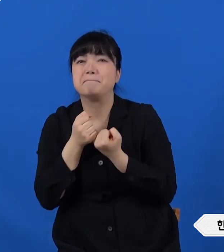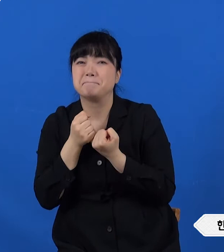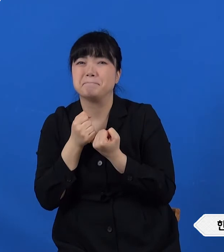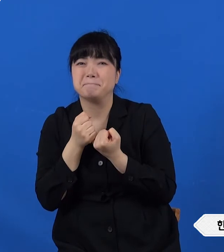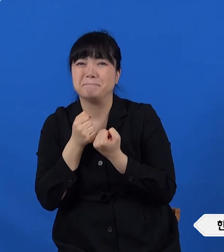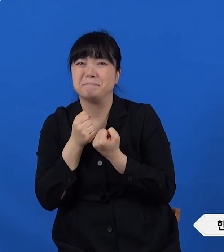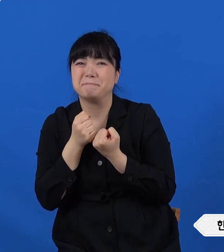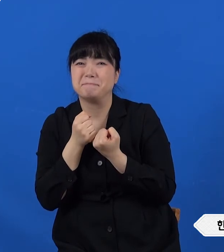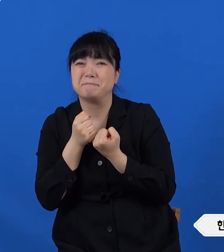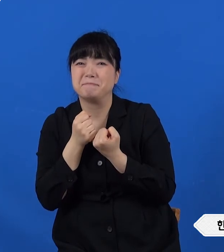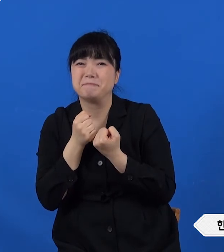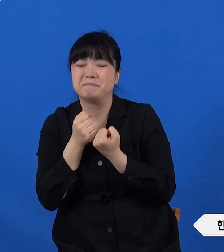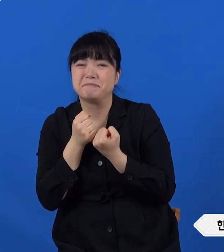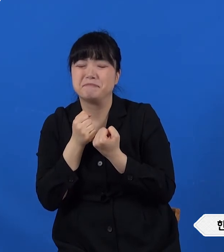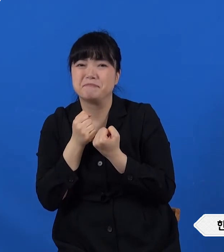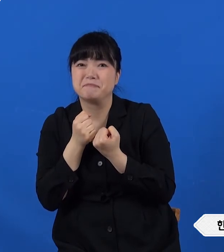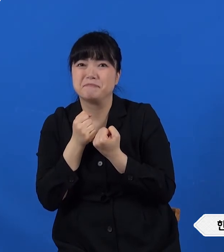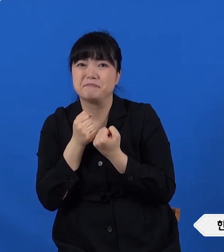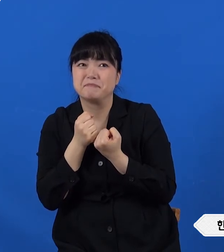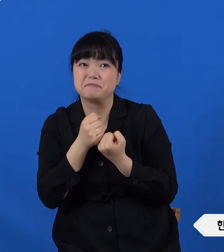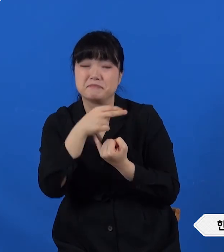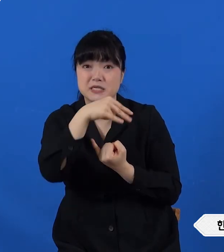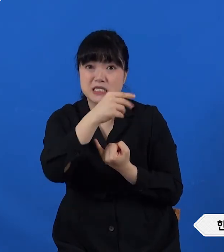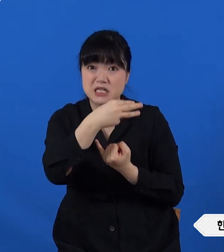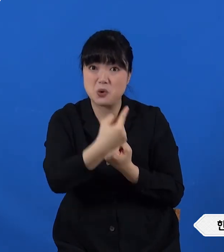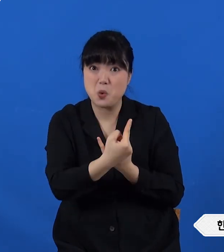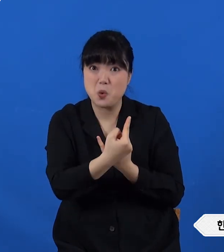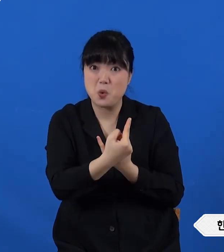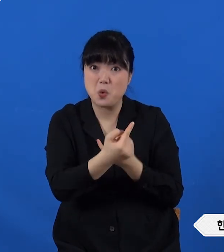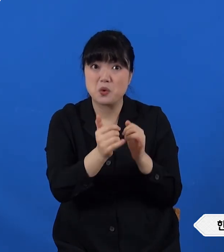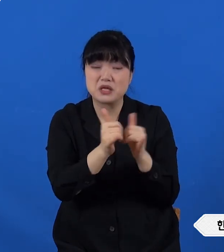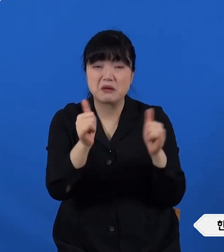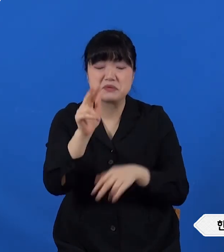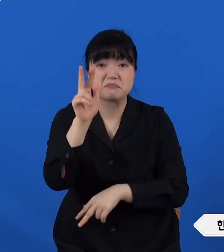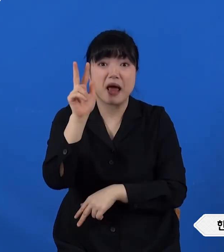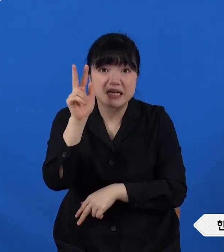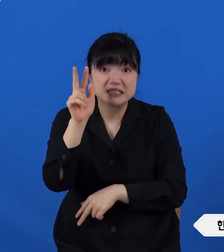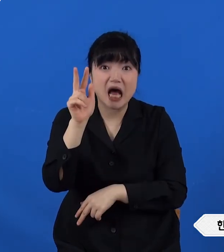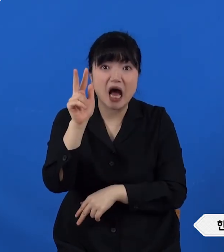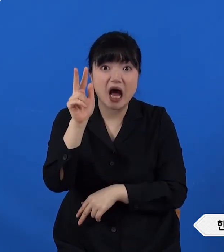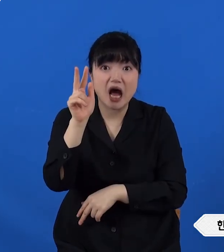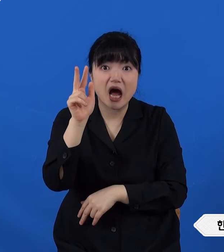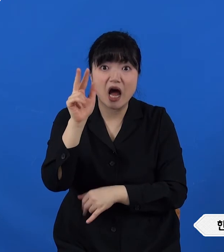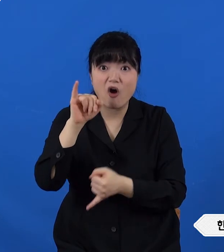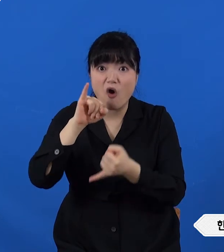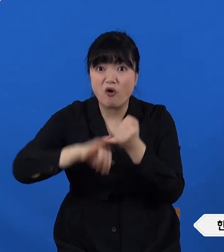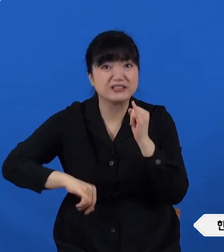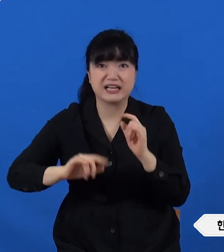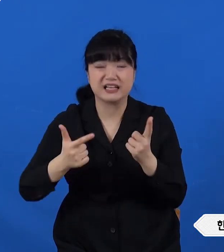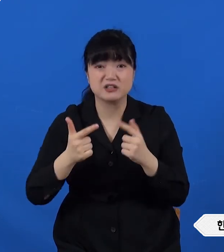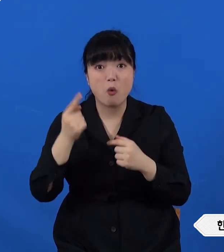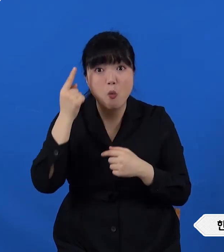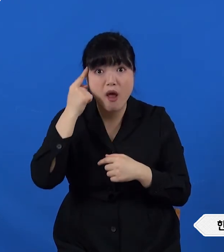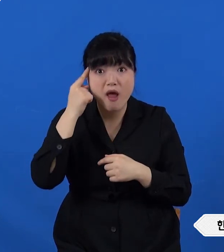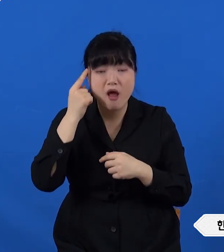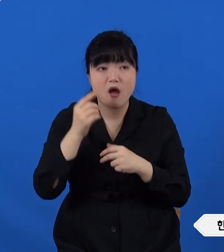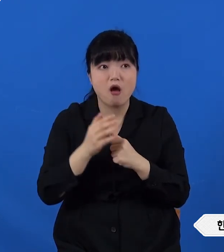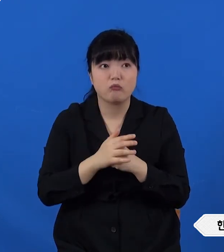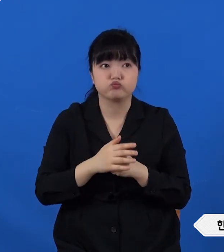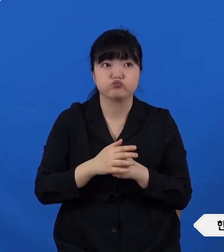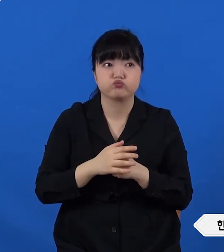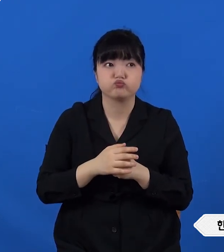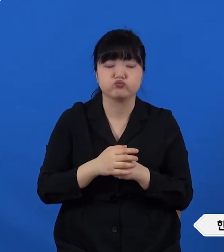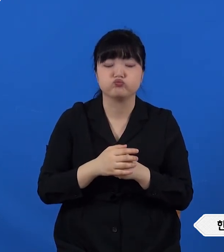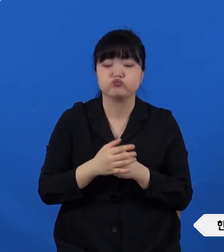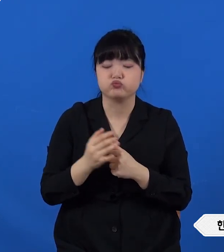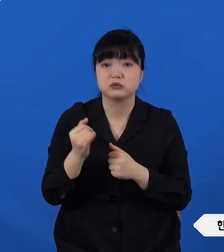그러면 실로 사람들도 그 부모들도 맹세를 어긴 것은 아니게 됩니다. 왜냐하면 자기들이